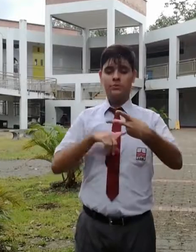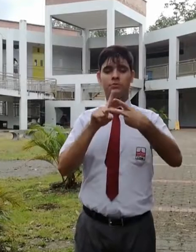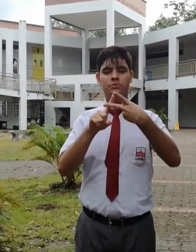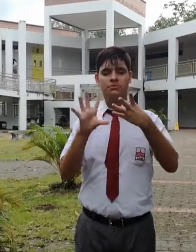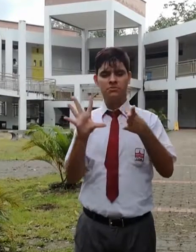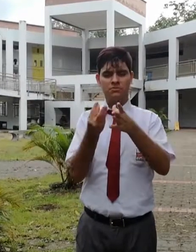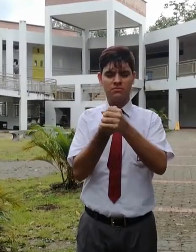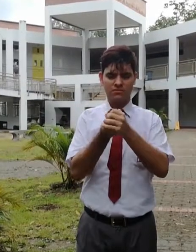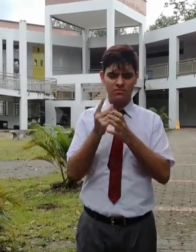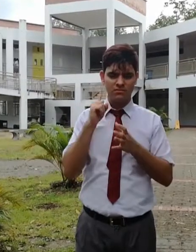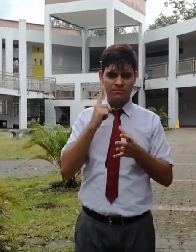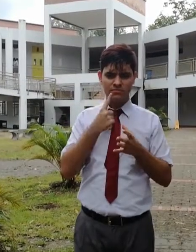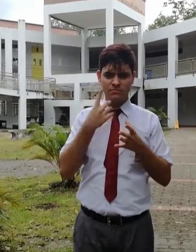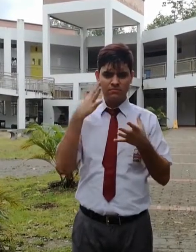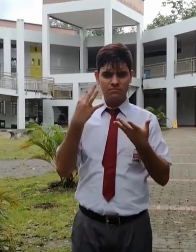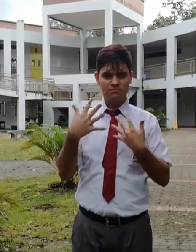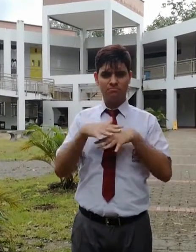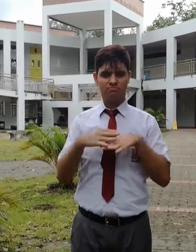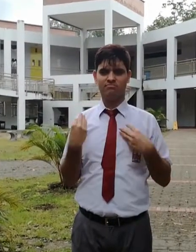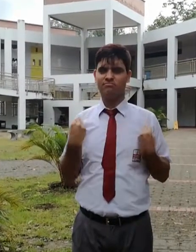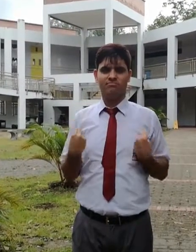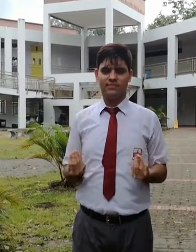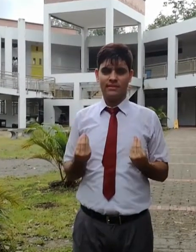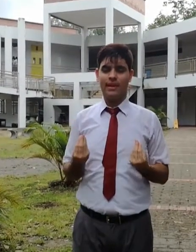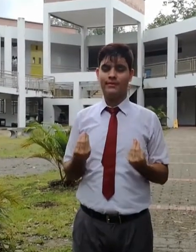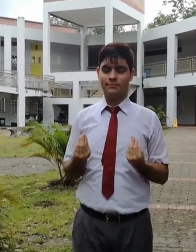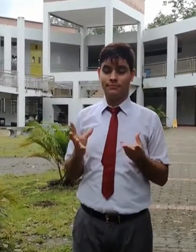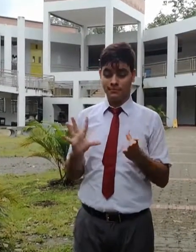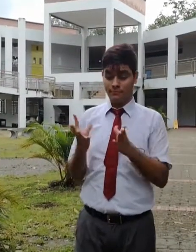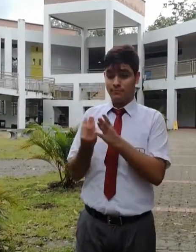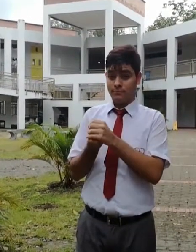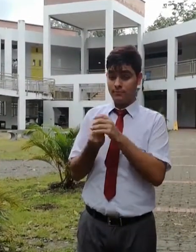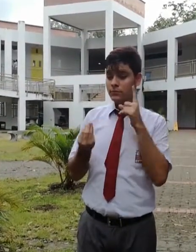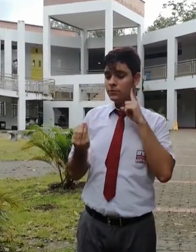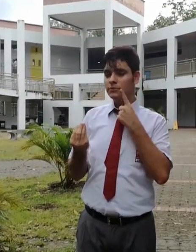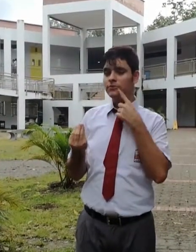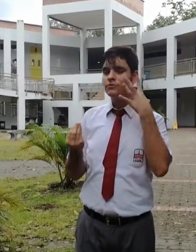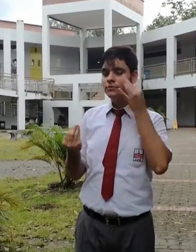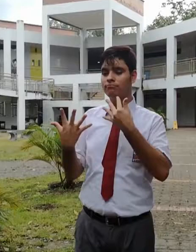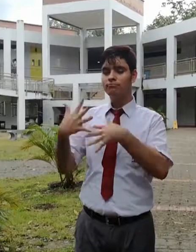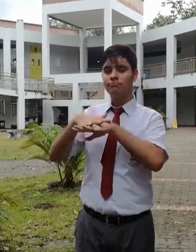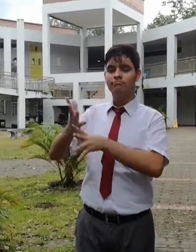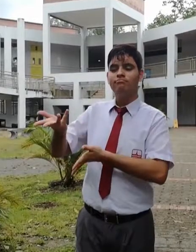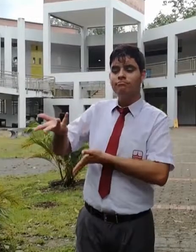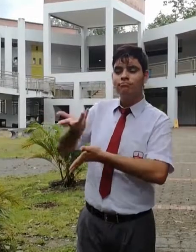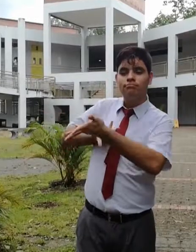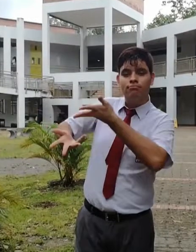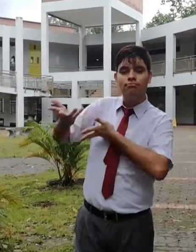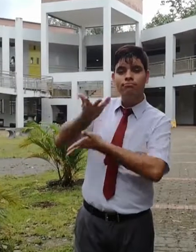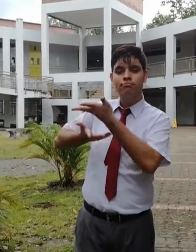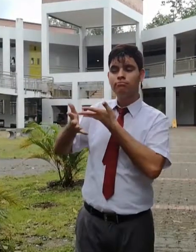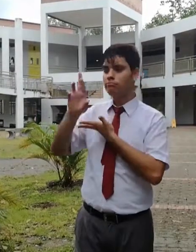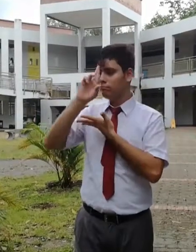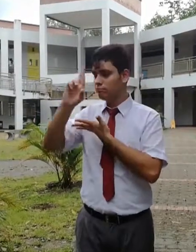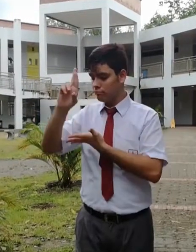que las dos lenguas de cada uno las apropiemos de tal manera que pueda haber una buena comunicación, una buena interacción